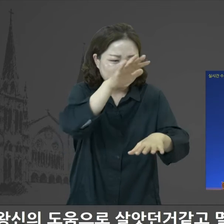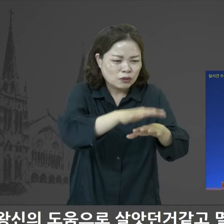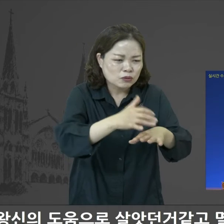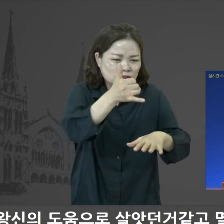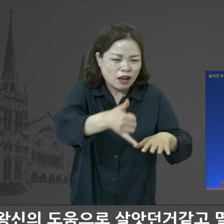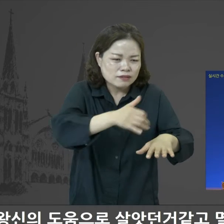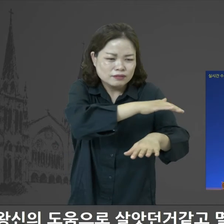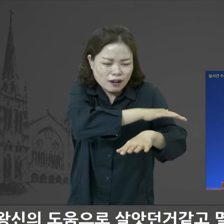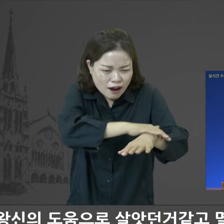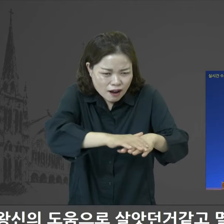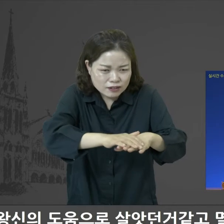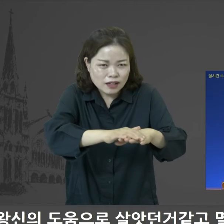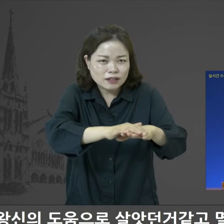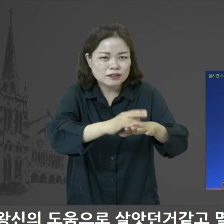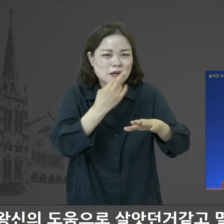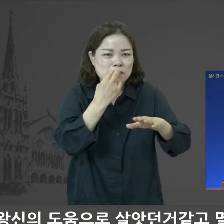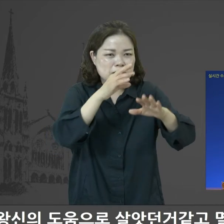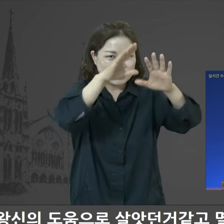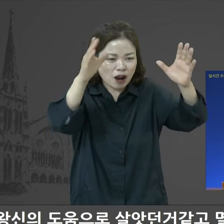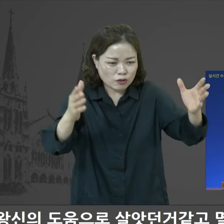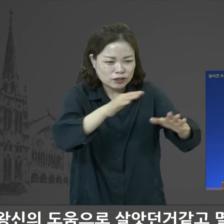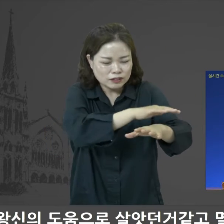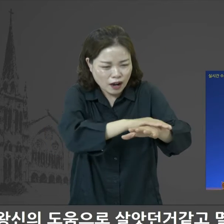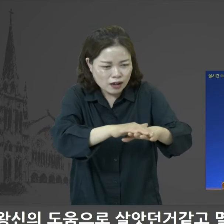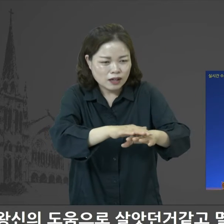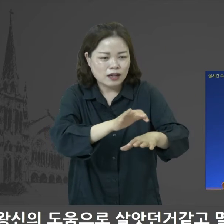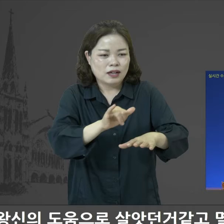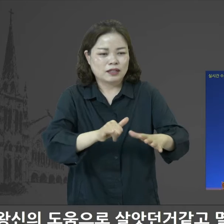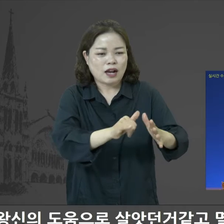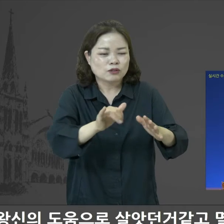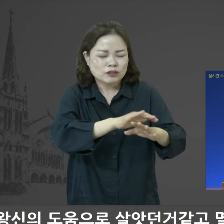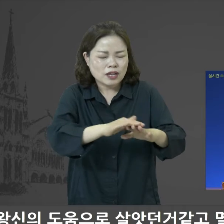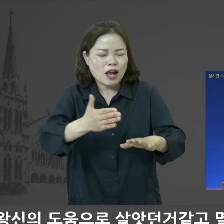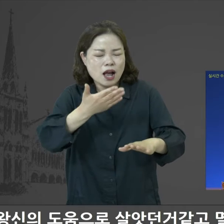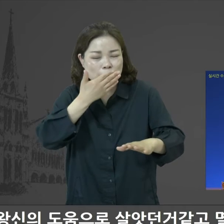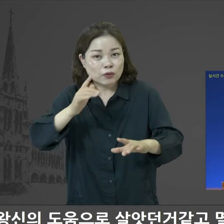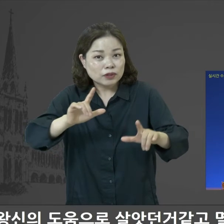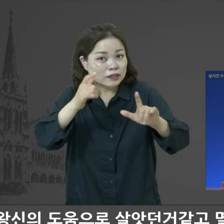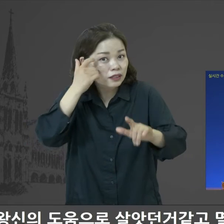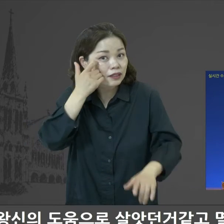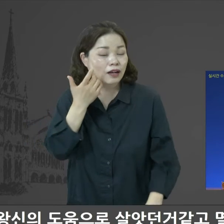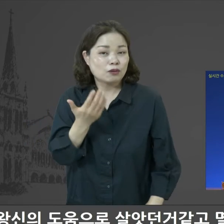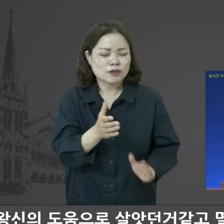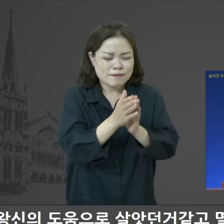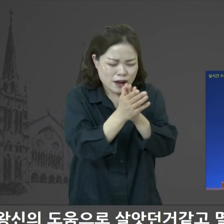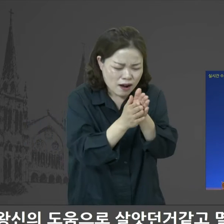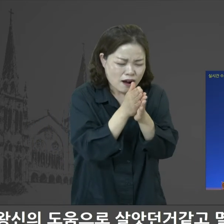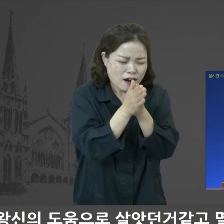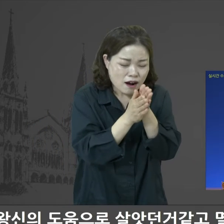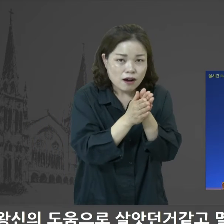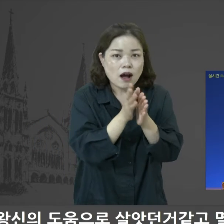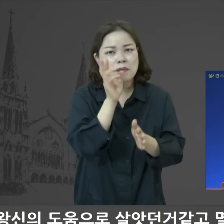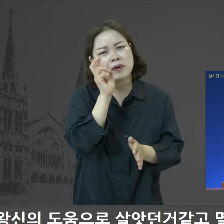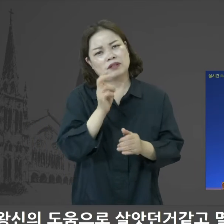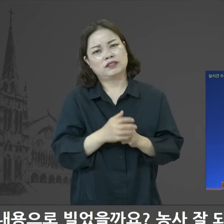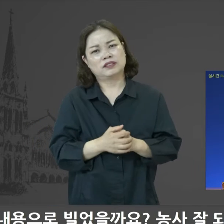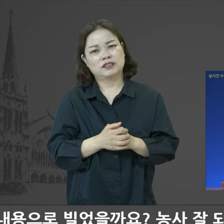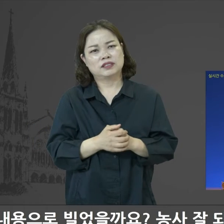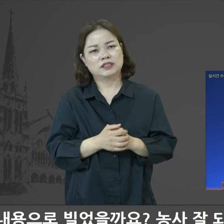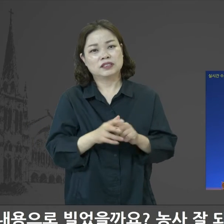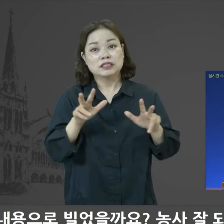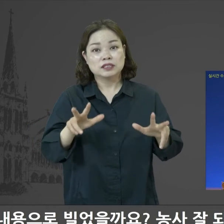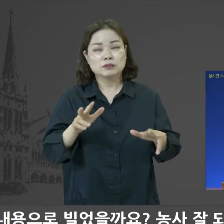되게 해달라고, 하우스 농사 잘 되게 해달라고, 가족들 잘 먹고 잘 살게 해달라고 빌은 것 아니겠습니까? 그러니까 지금 계산해 보니까